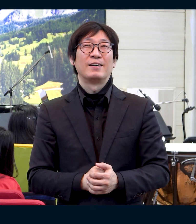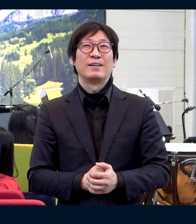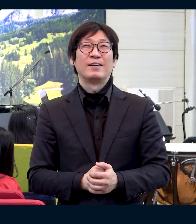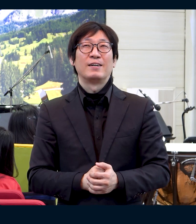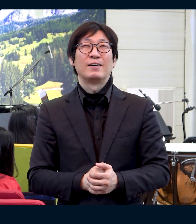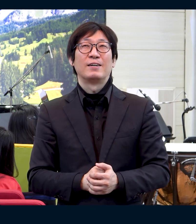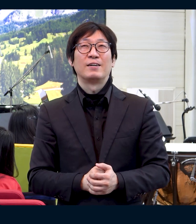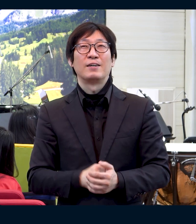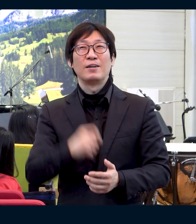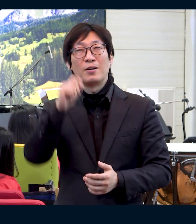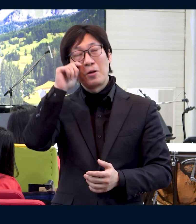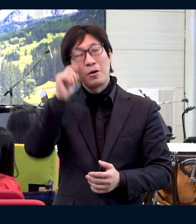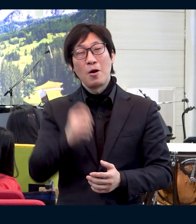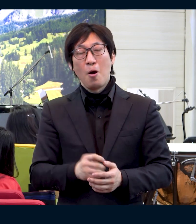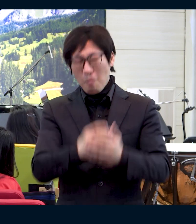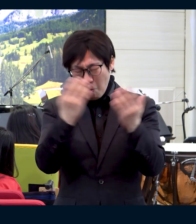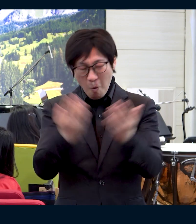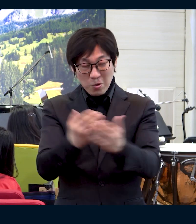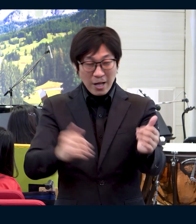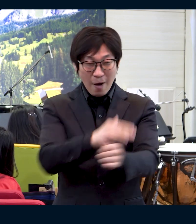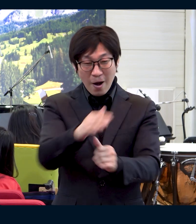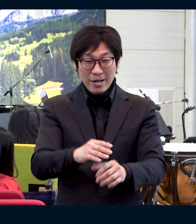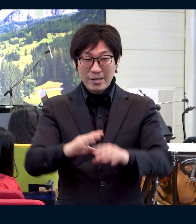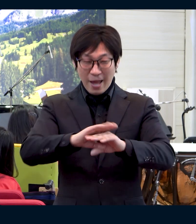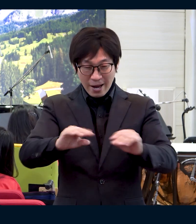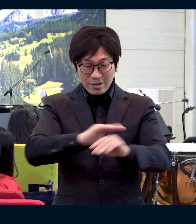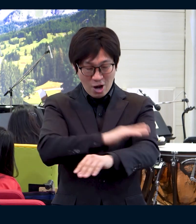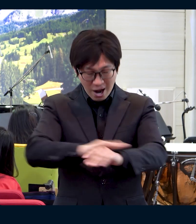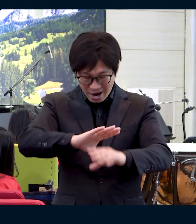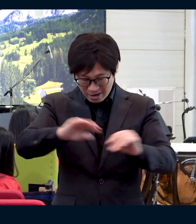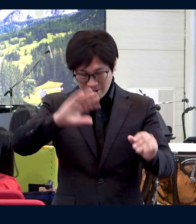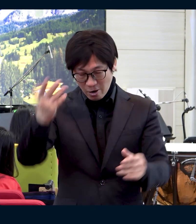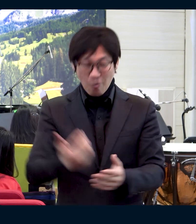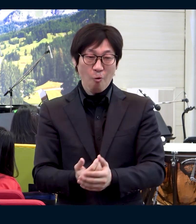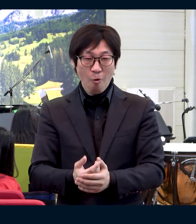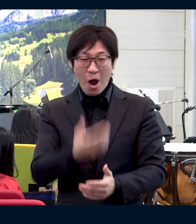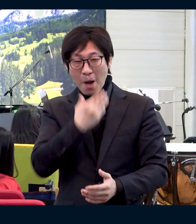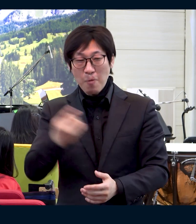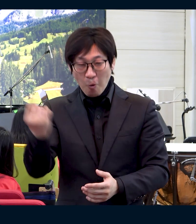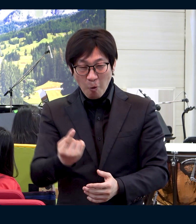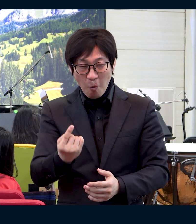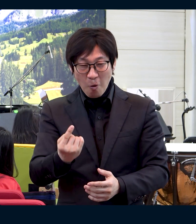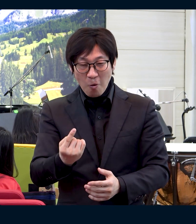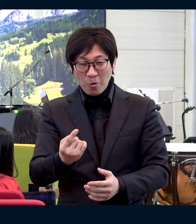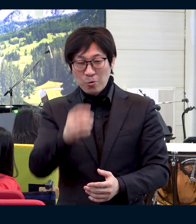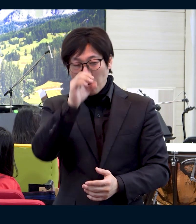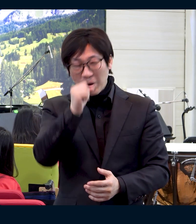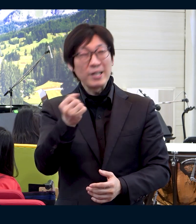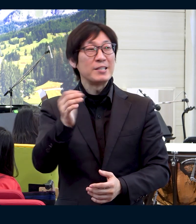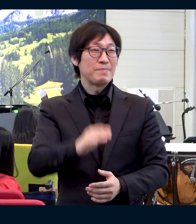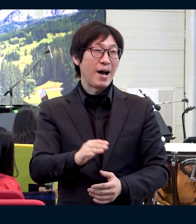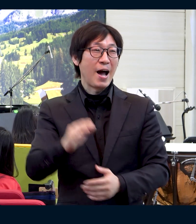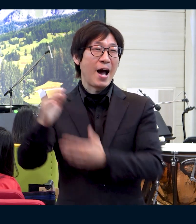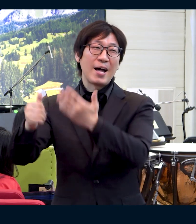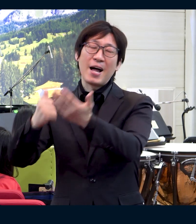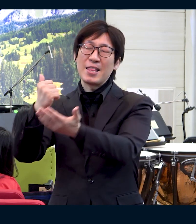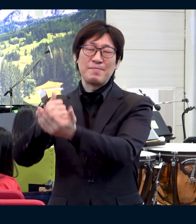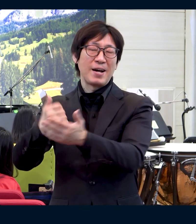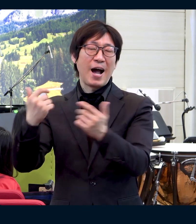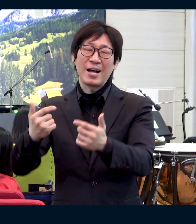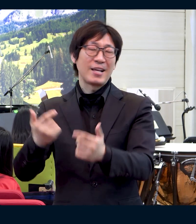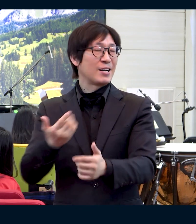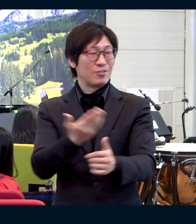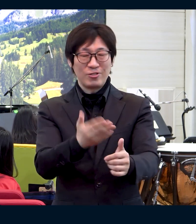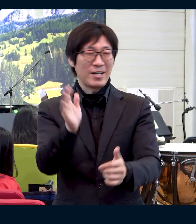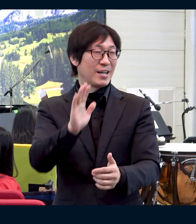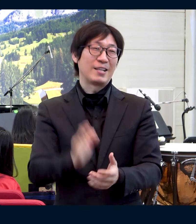모든 게 질병이 낫고 모든 게 회복이 되면 정말 좋겠지만, 그러나 우리 하나님은요, 때로는 시간을 끄시기도 하시고요, 하나님의 때를